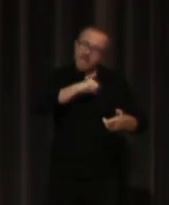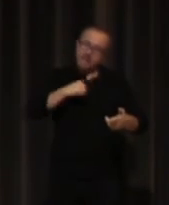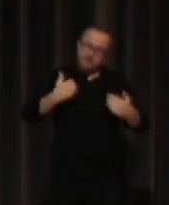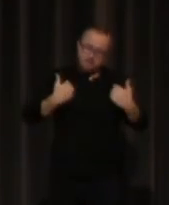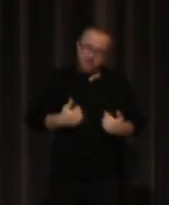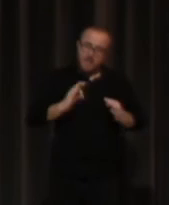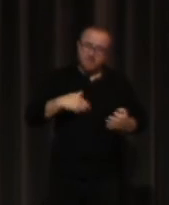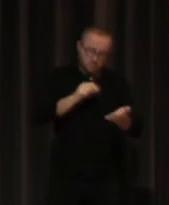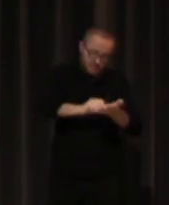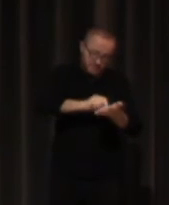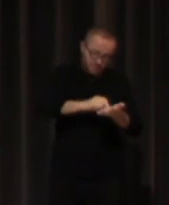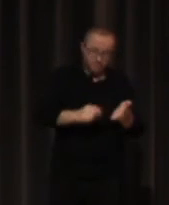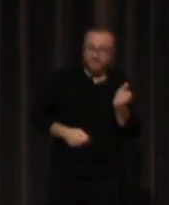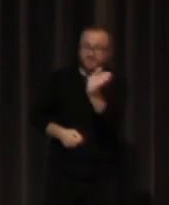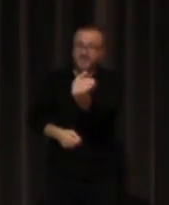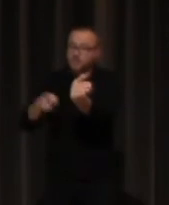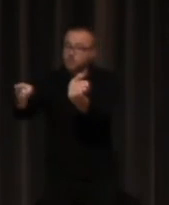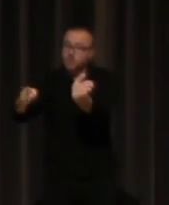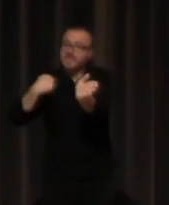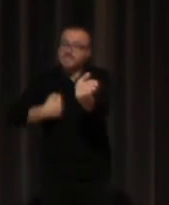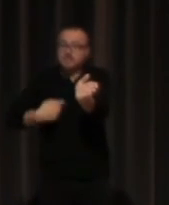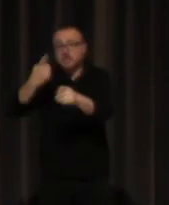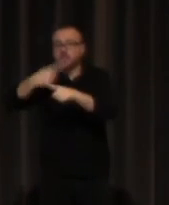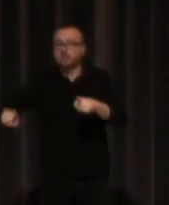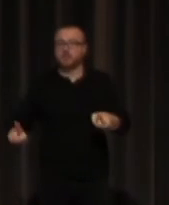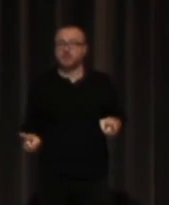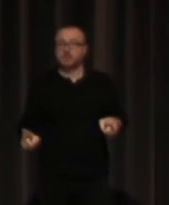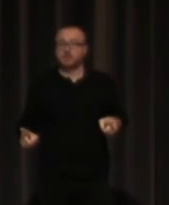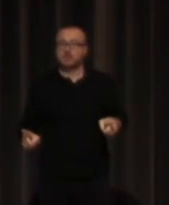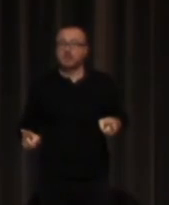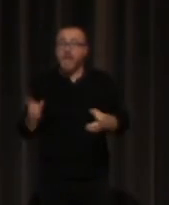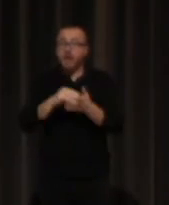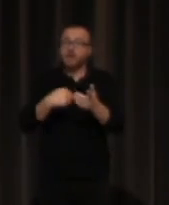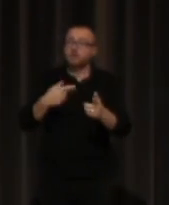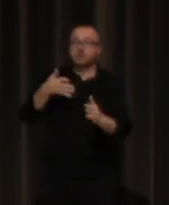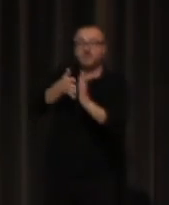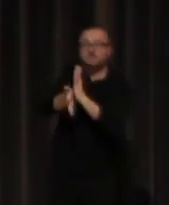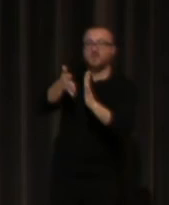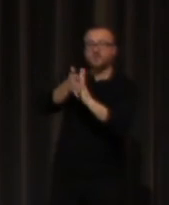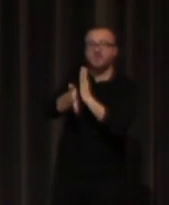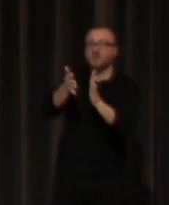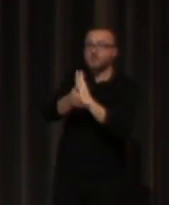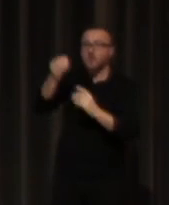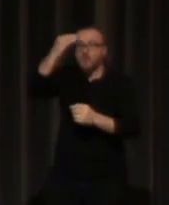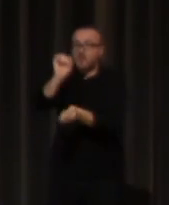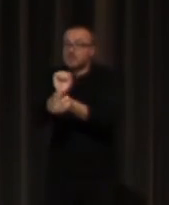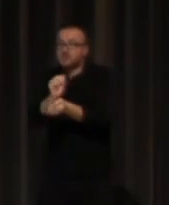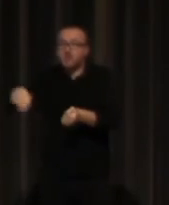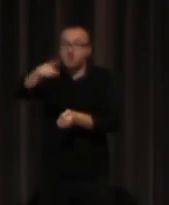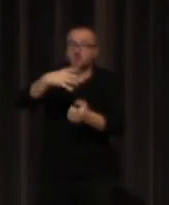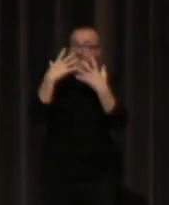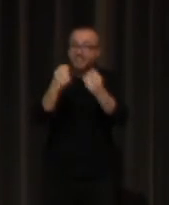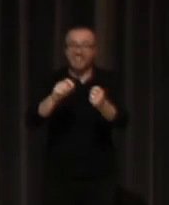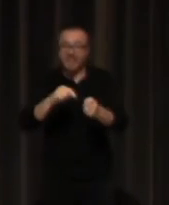que amb tants joves que hi ha avui a la sala, sentir-se que al final t'acabes semblant el teu pare o la teva mare i no hi ha cosa que faci més ràbia que